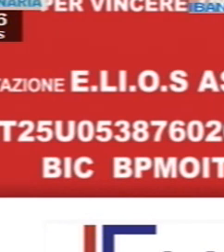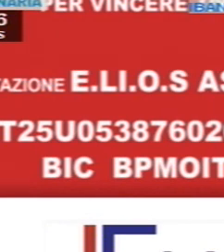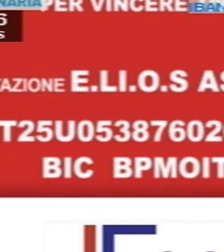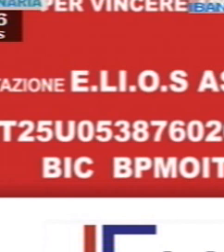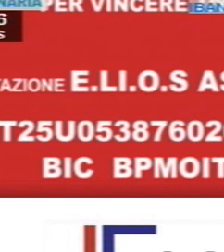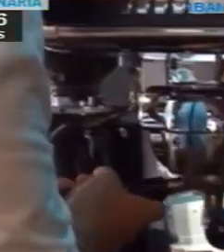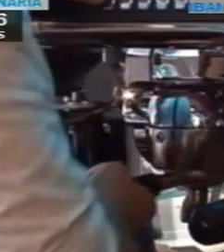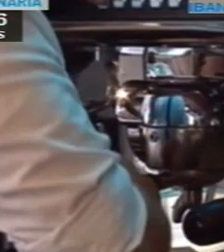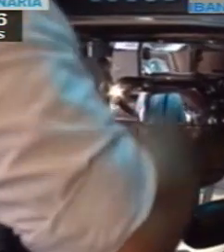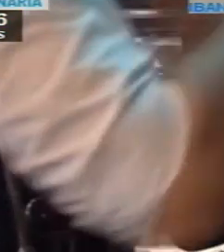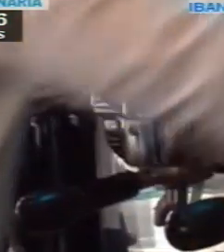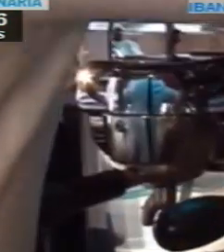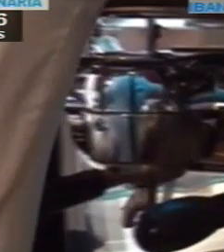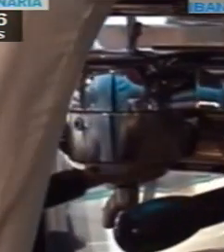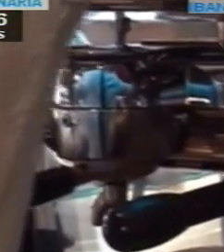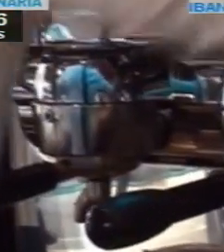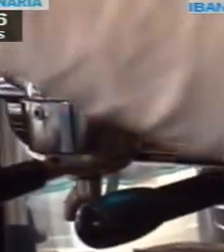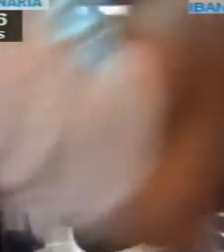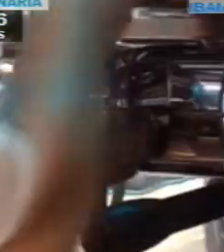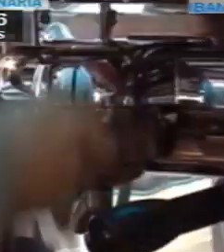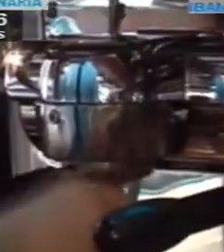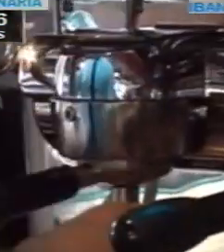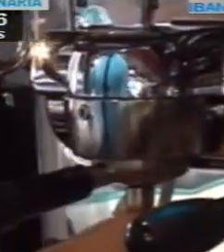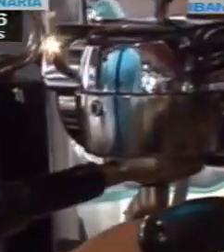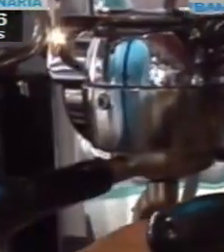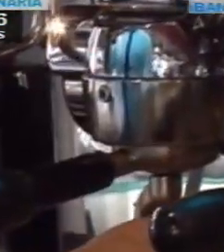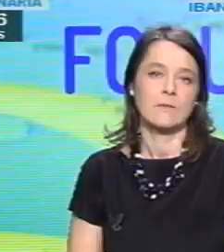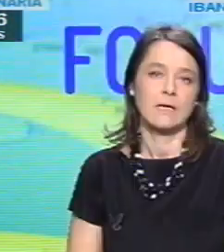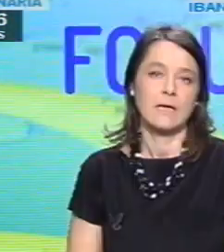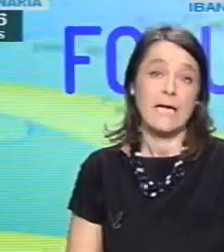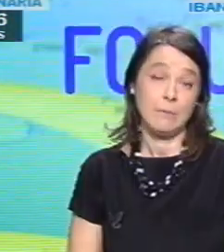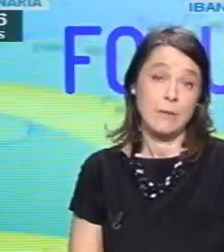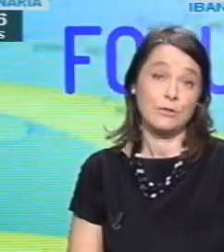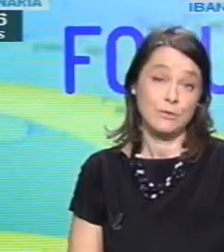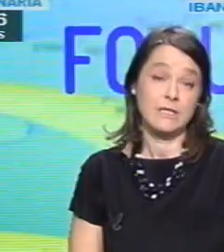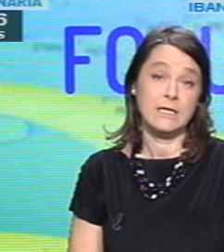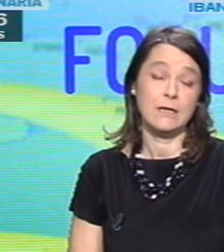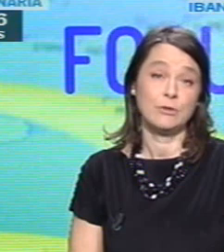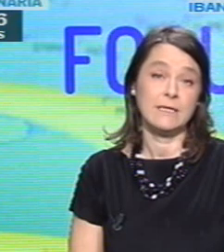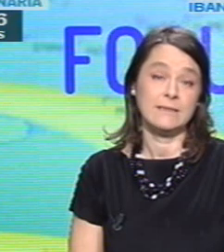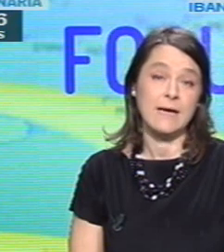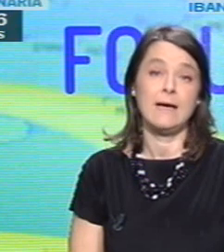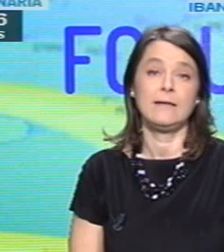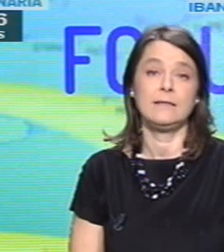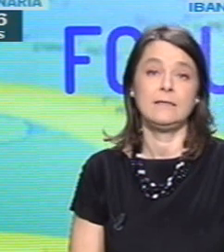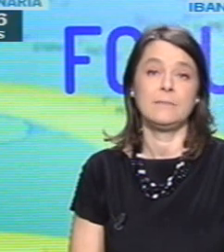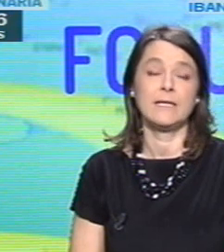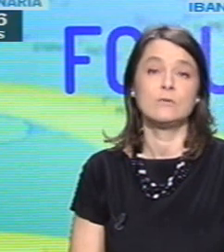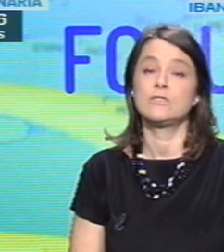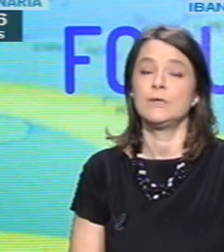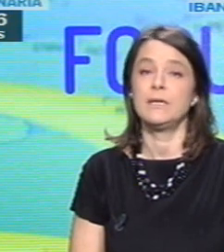farcela. Ricordate che anche l'equivalente di 10 caffè può fare la differenza. E a proposito di modalità e